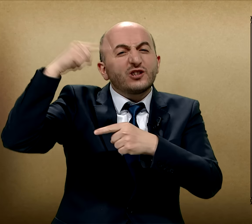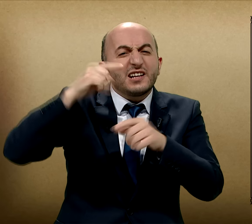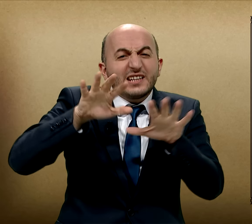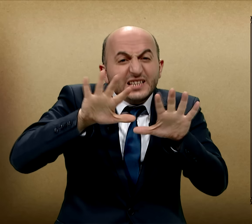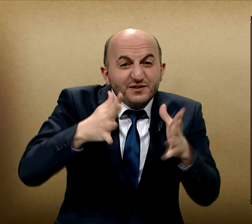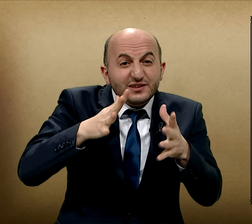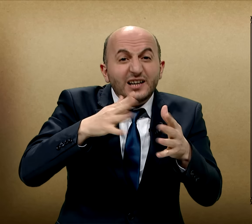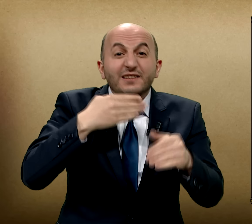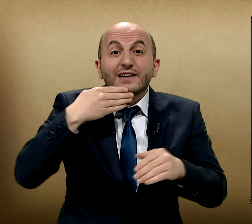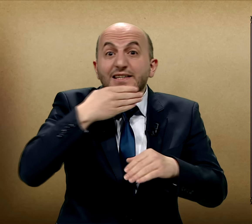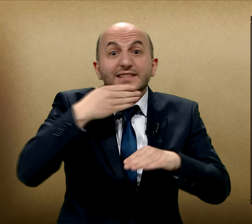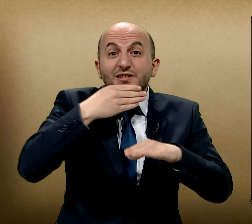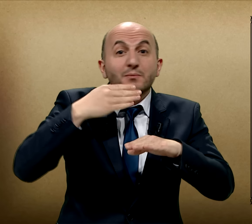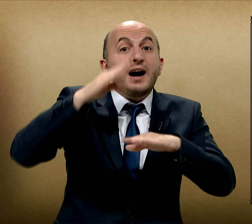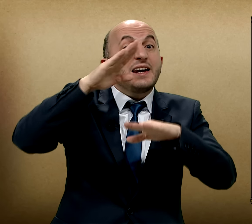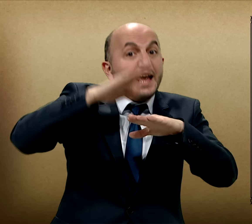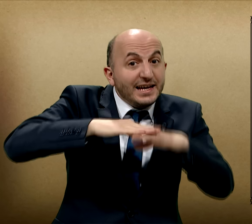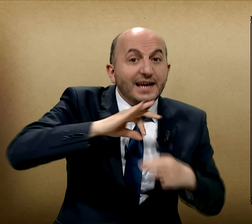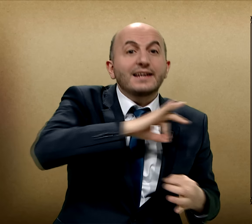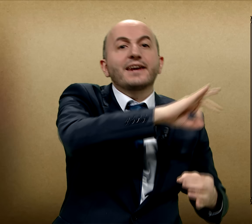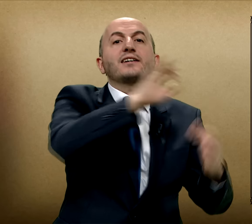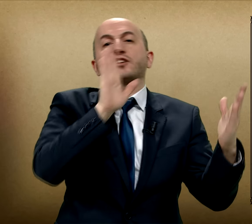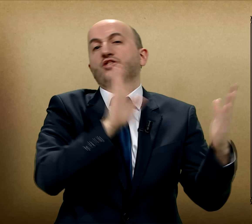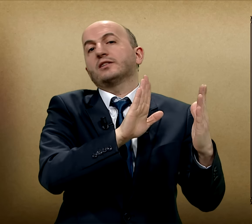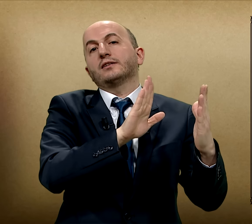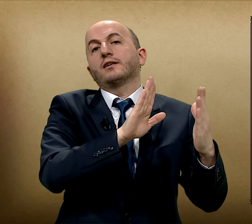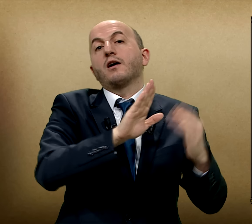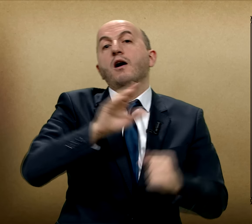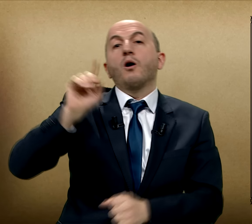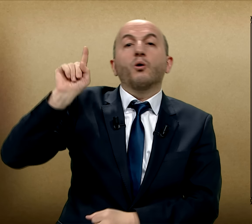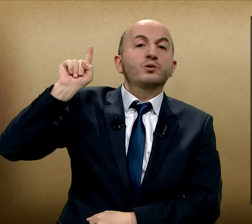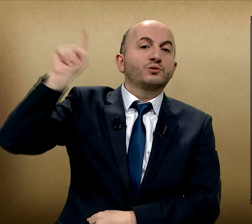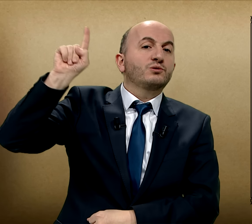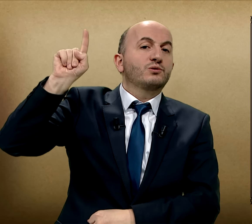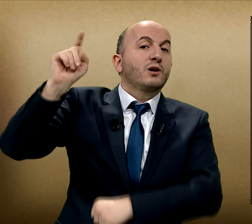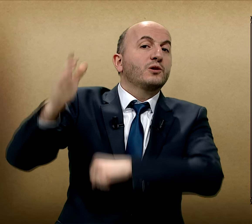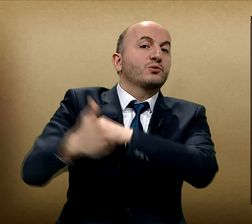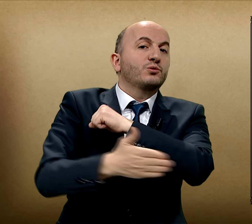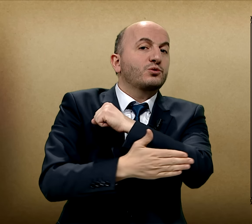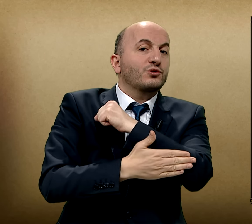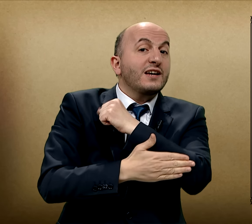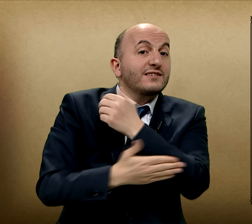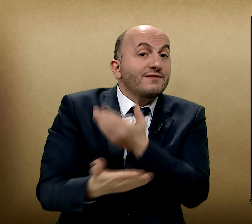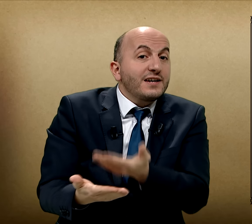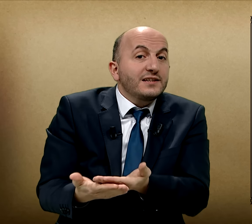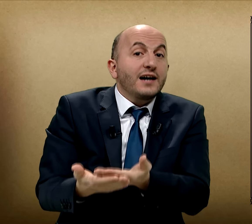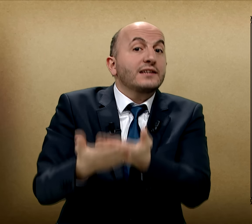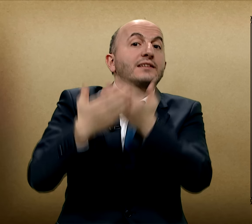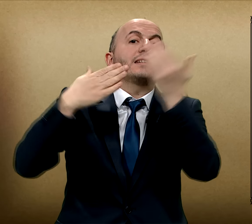düşünceleri ifsat ve istismar edenlere karşı onun nusret ve inayetini